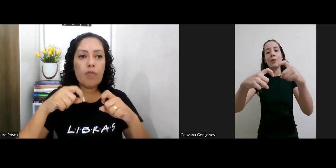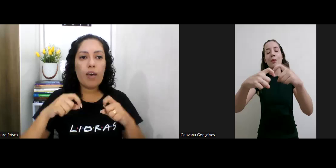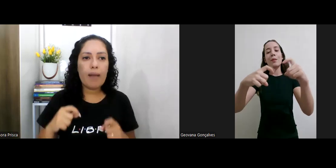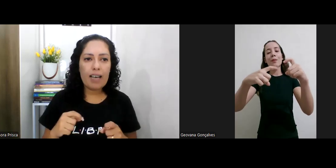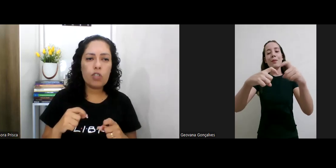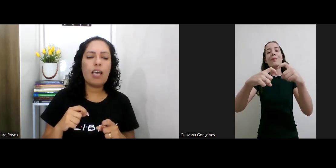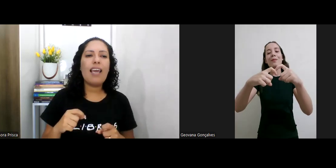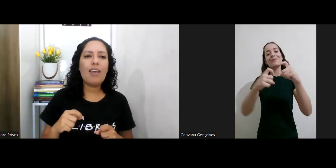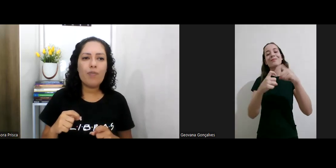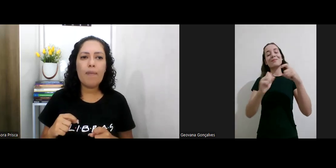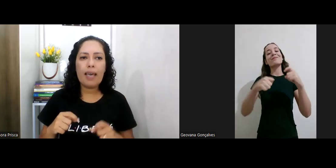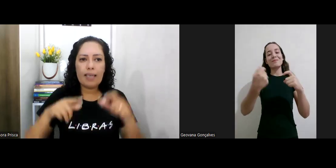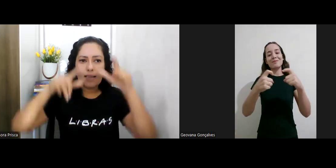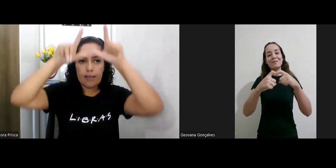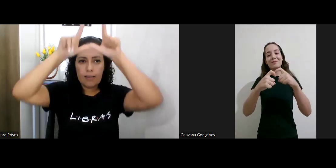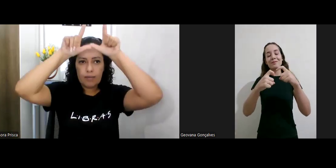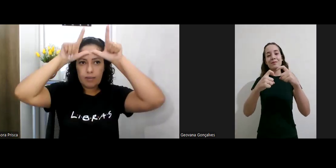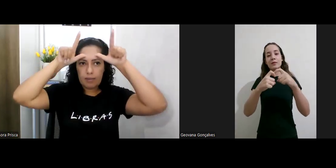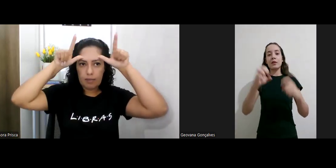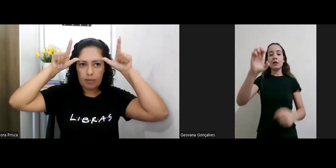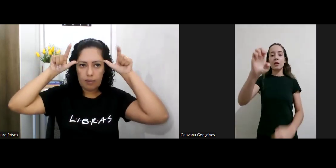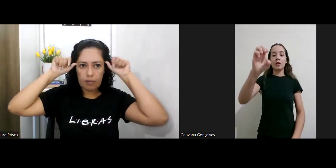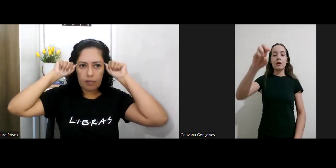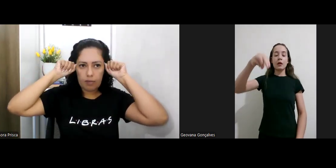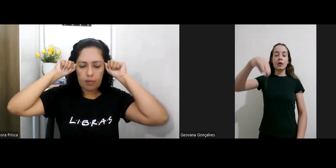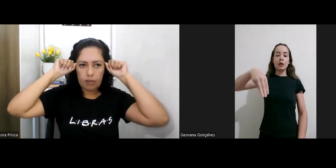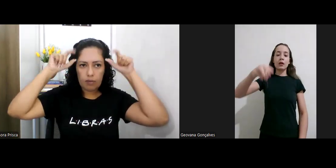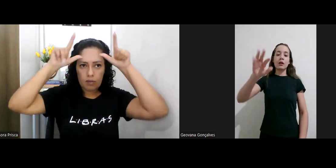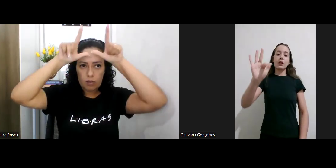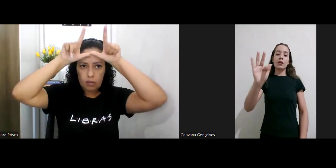Enfermeiro, enfermagem, enfermeira.